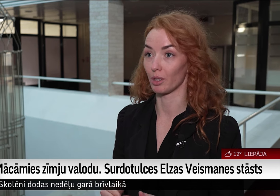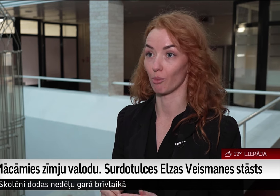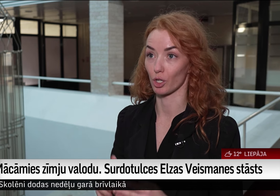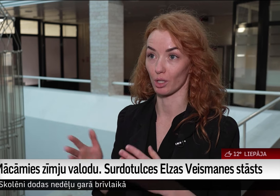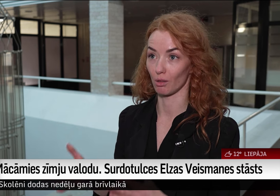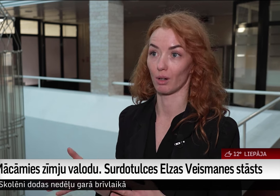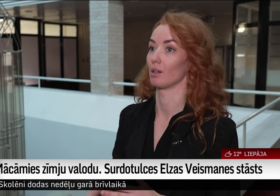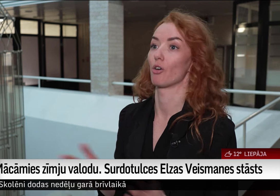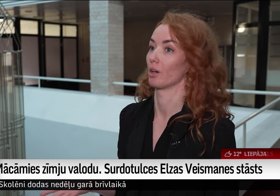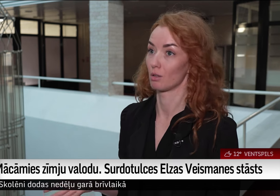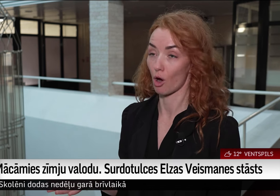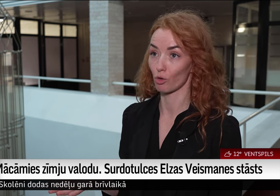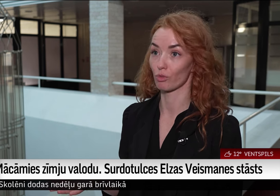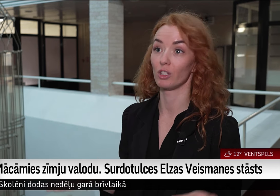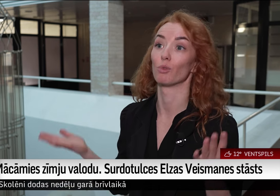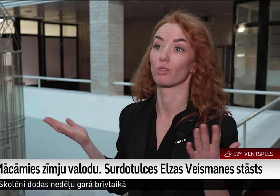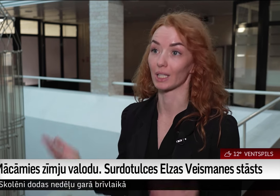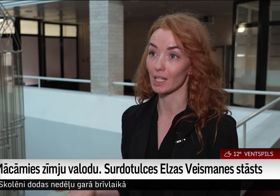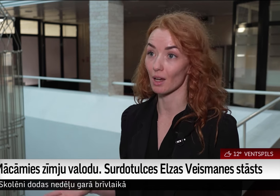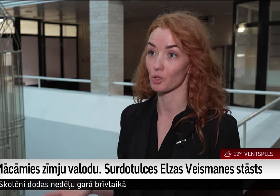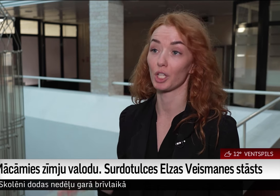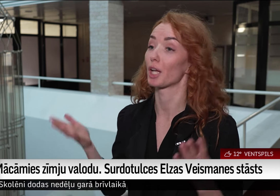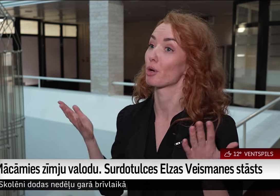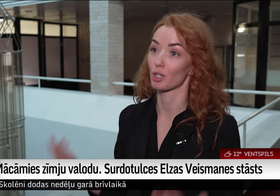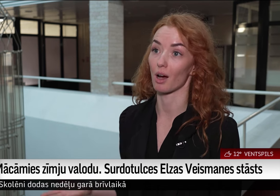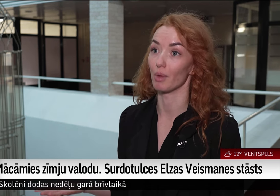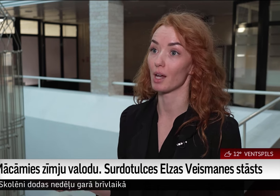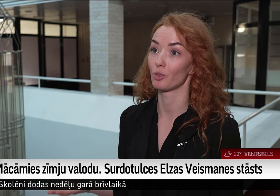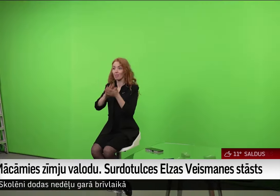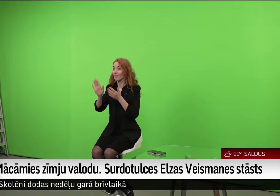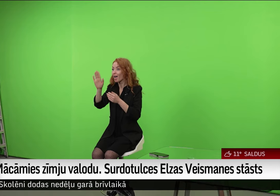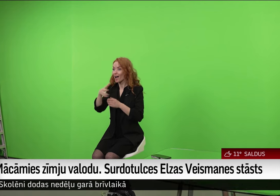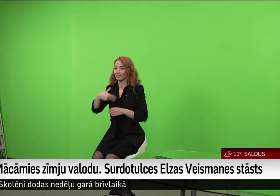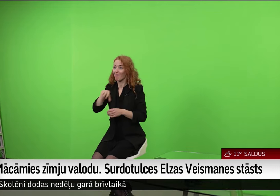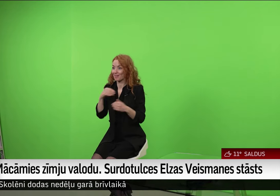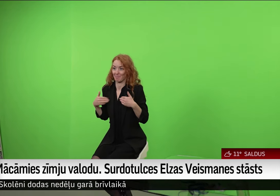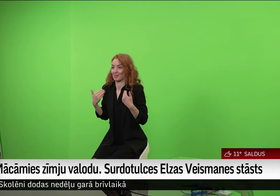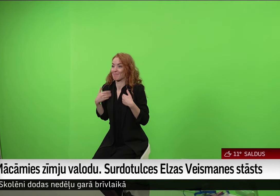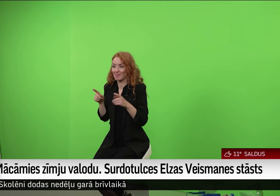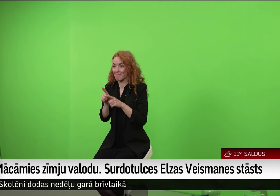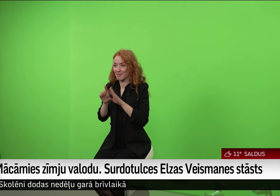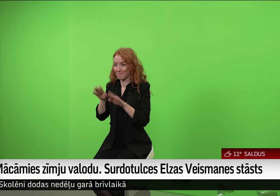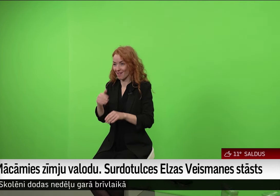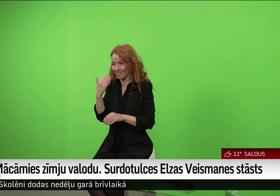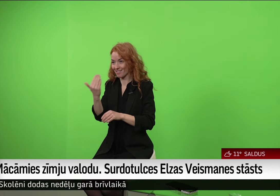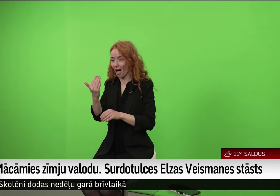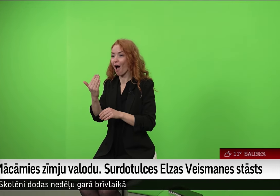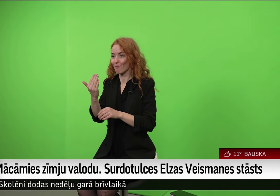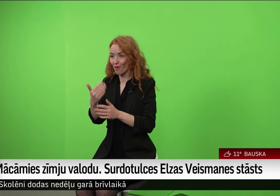sabiedrībā šie cilvēki nav nekāds jaunums, viņi mums ir līdzās, viņi ir tādi paši kā mēs. Tas taču ir tik forši, ka tu vari aizbraukt uz jebkuru pasaules malu un pat ar